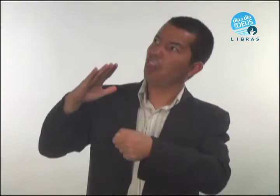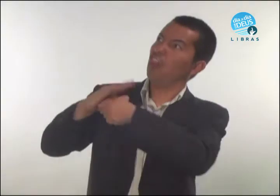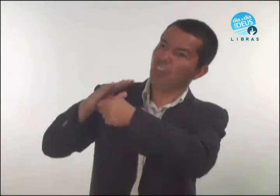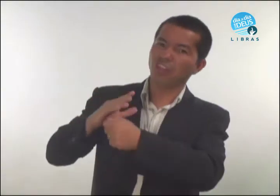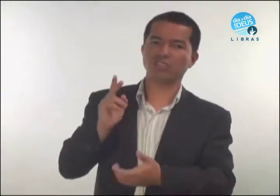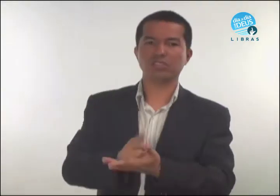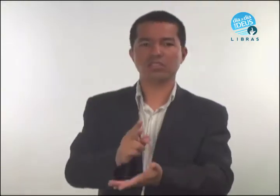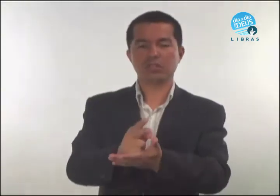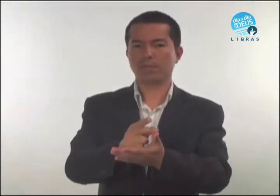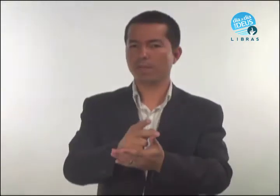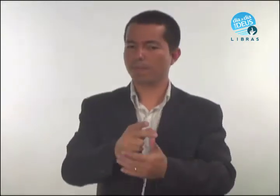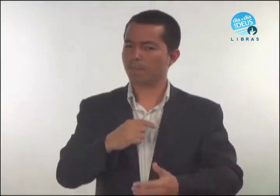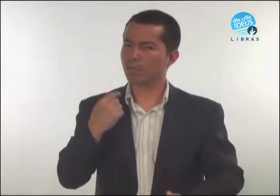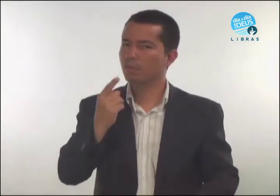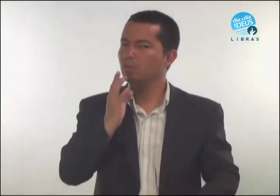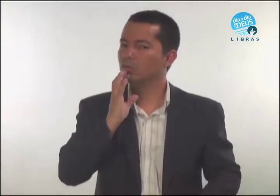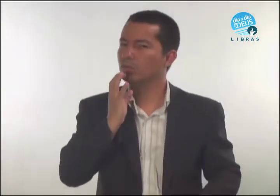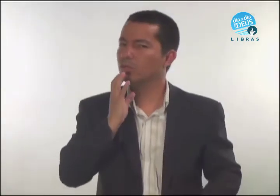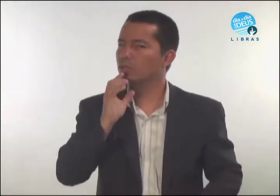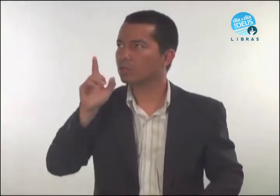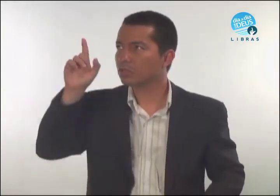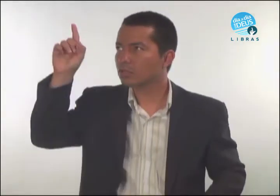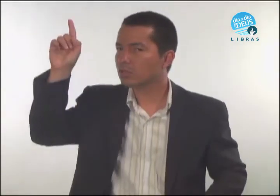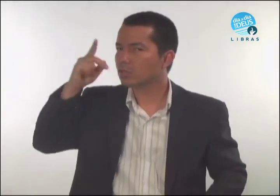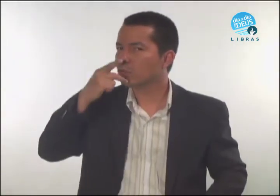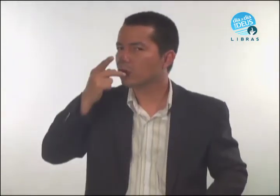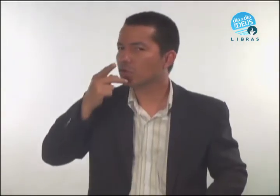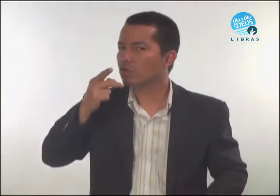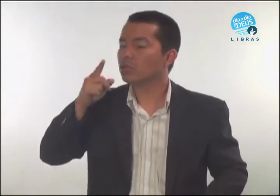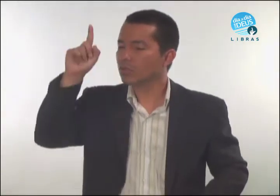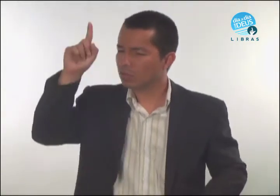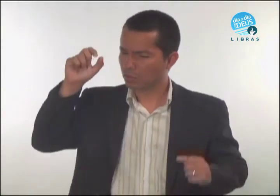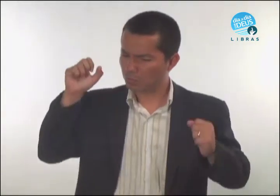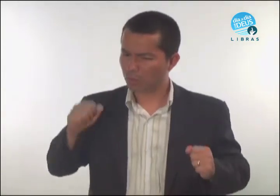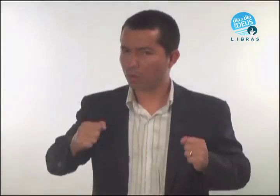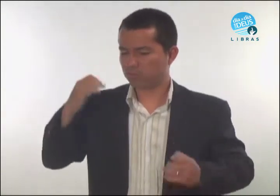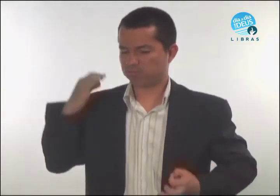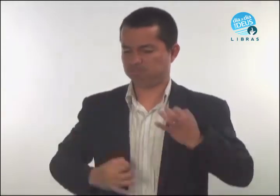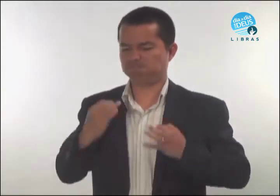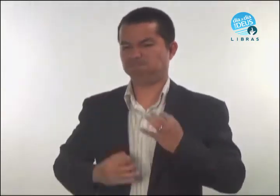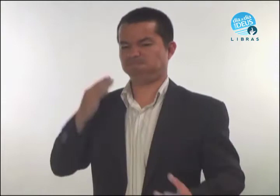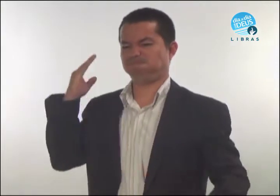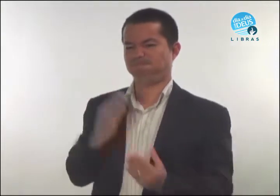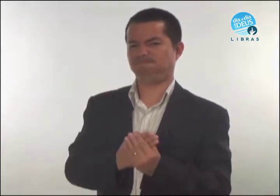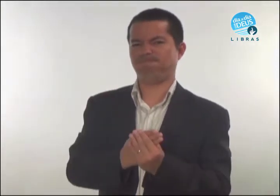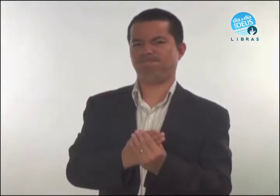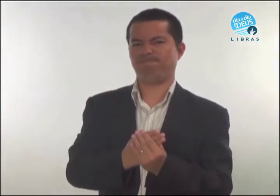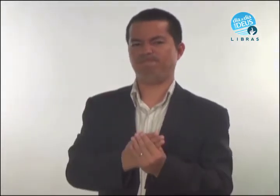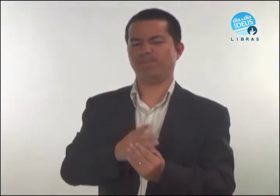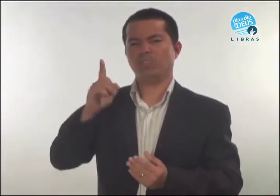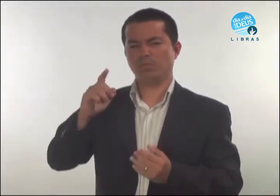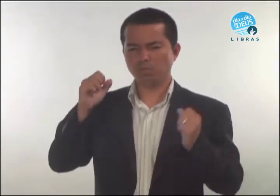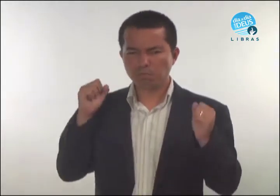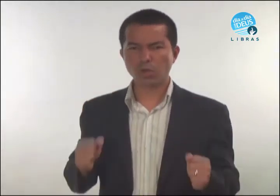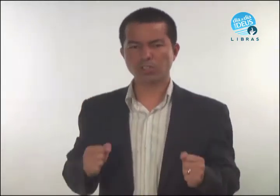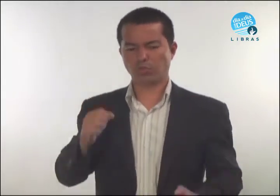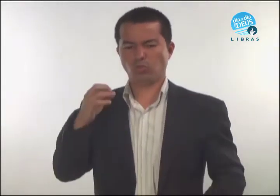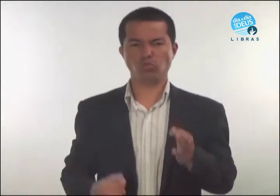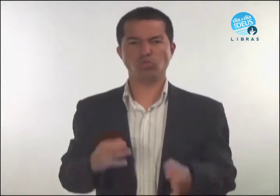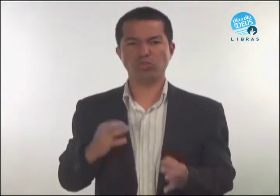nós conhecemos aquele que disse: a mim pertence a vingança, eu retribuirei, e outra vez o Senhor julgará o seu povo.